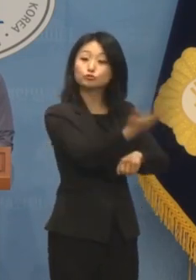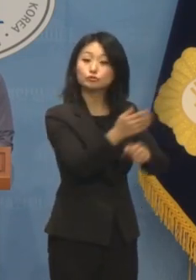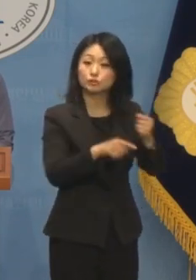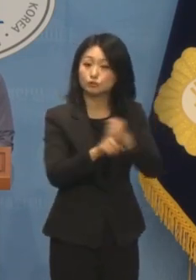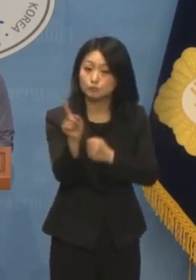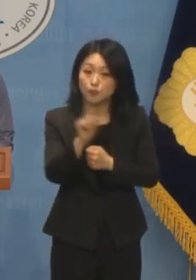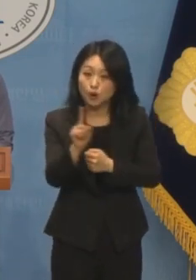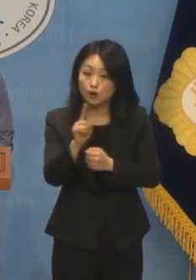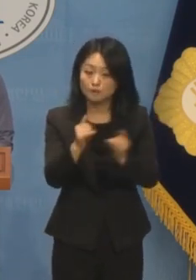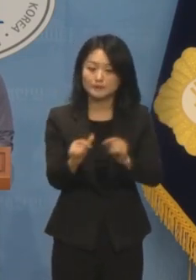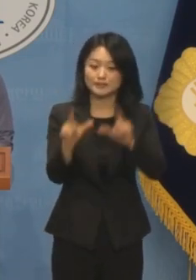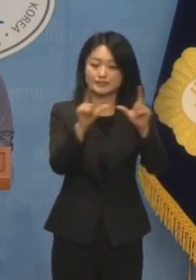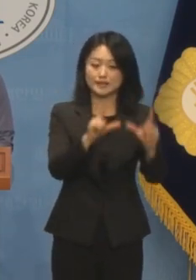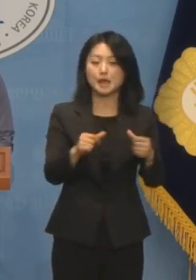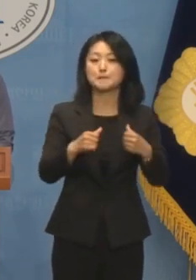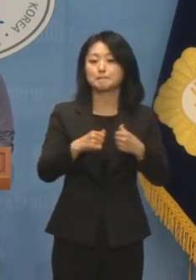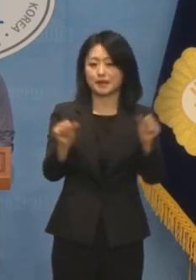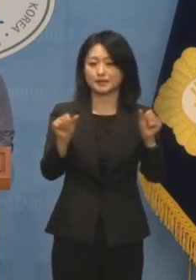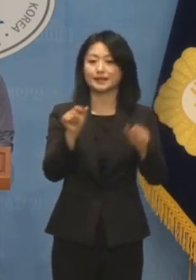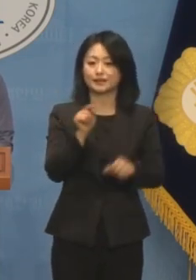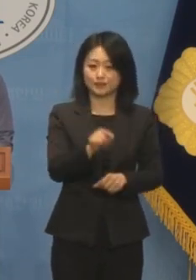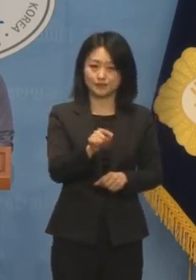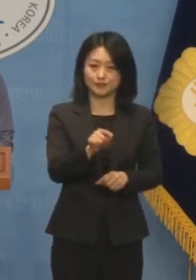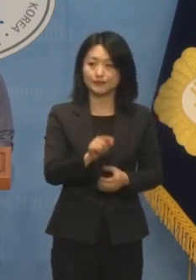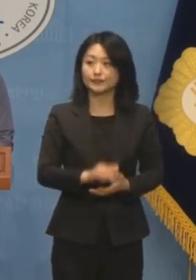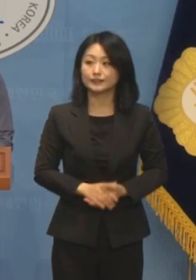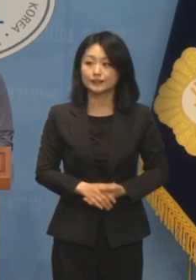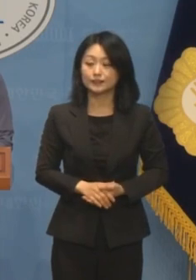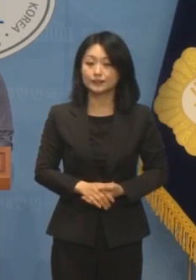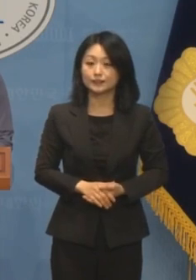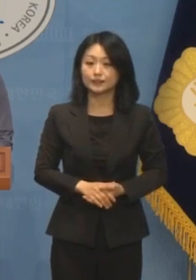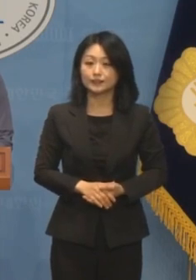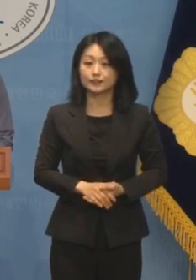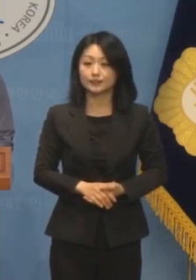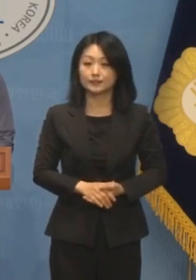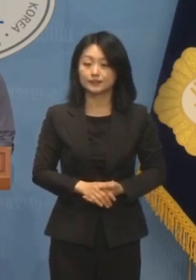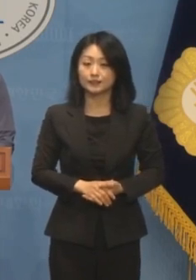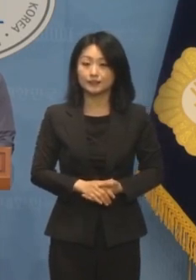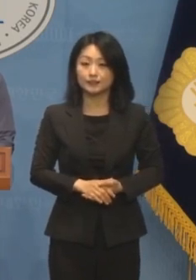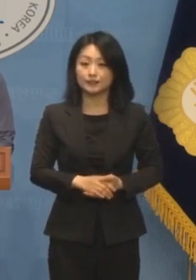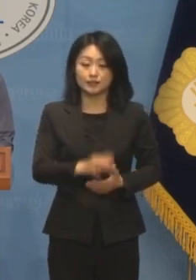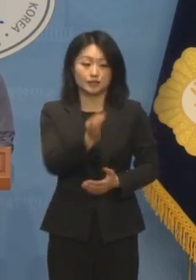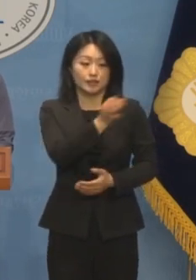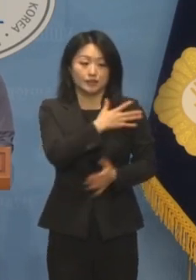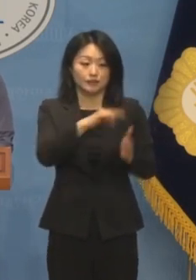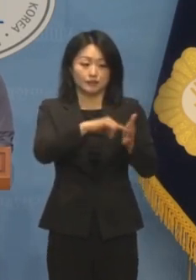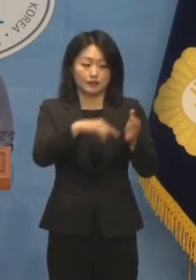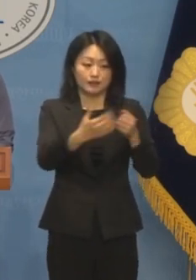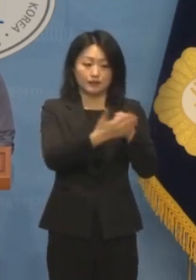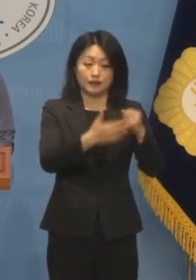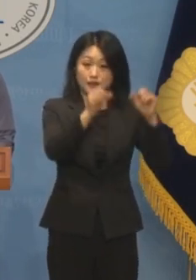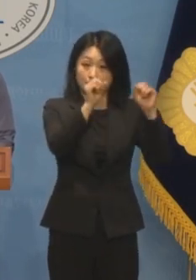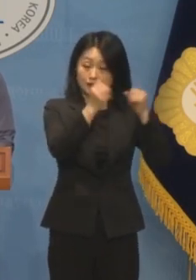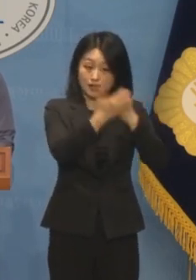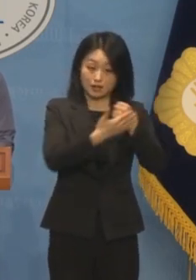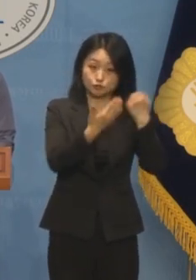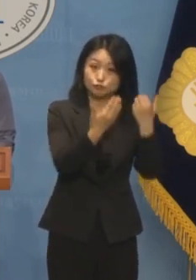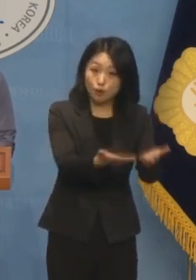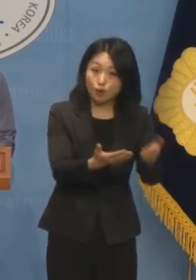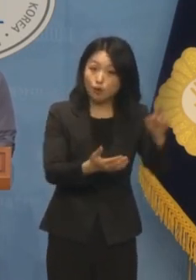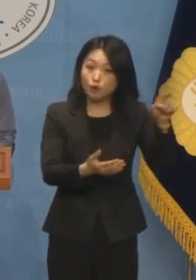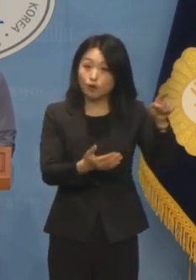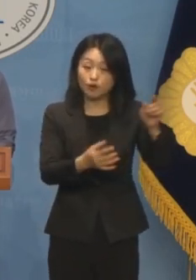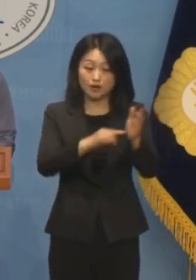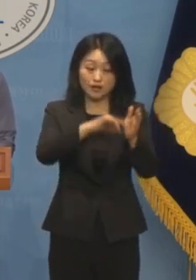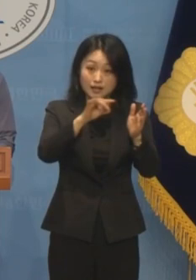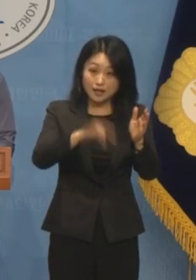이유는 민생 파탄이기도 합니다. 노골적이고도 집요한 부자 감세에 천문학적인